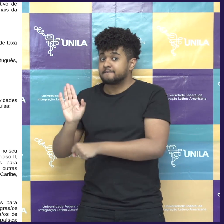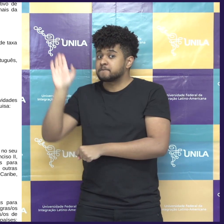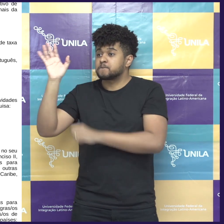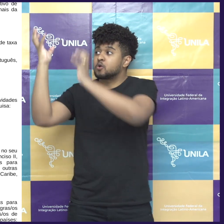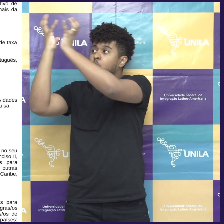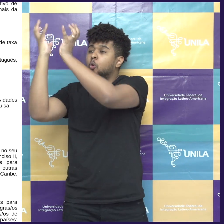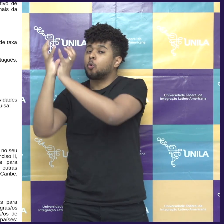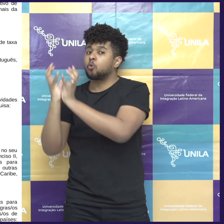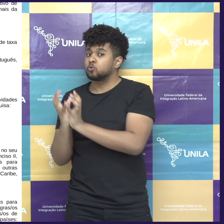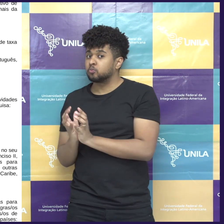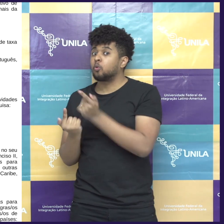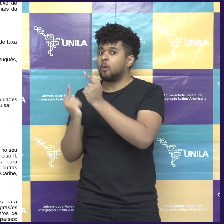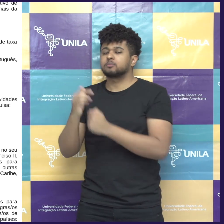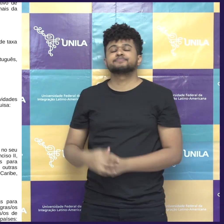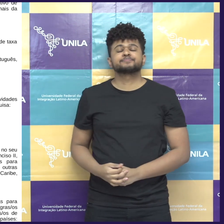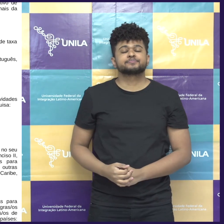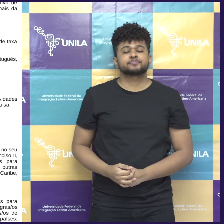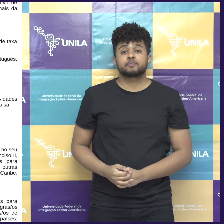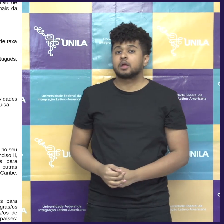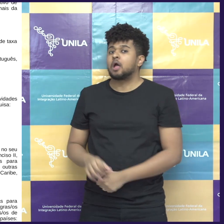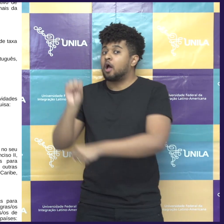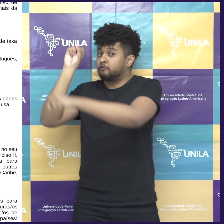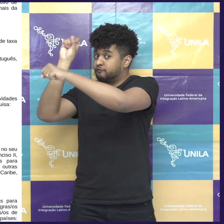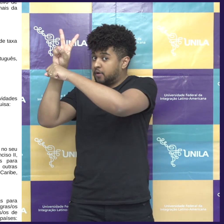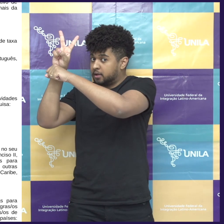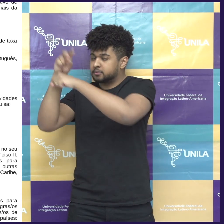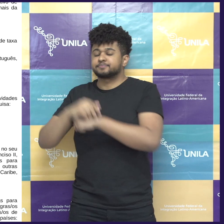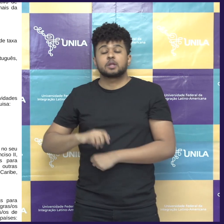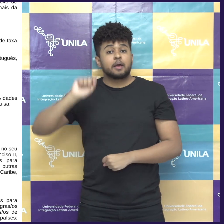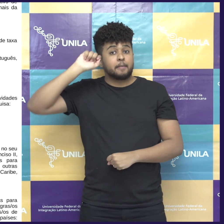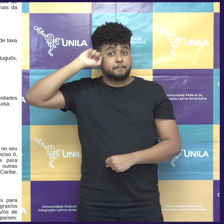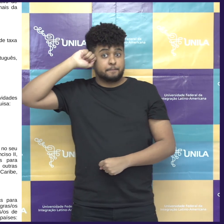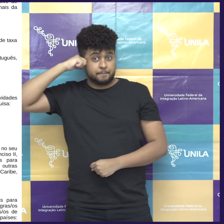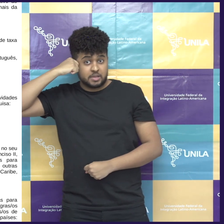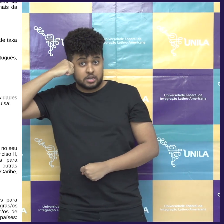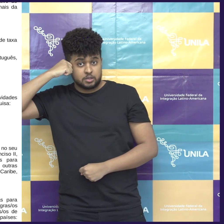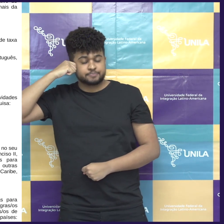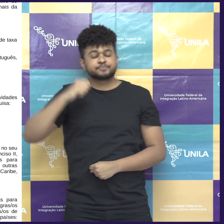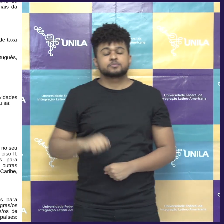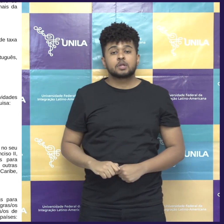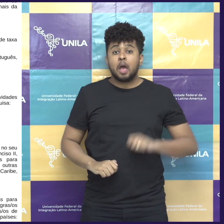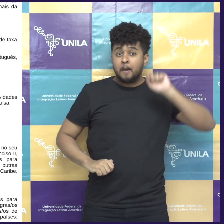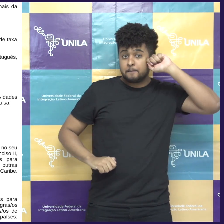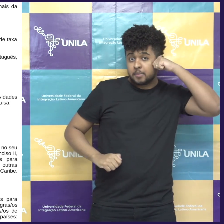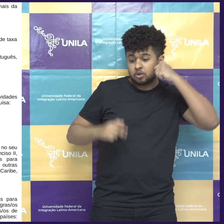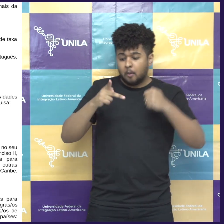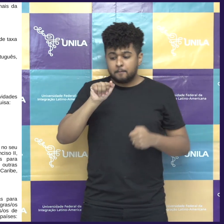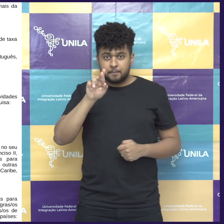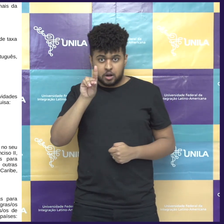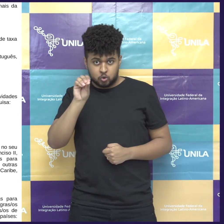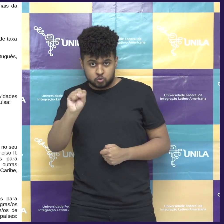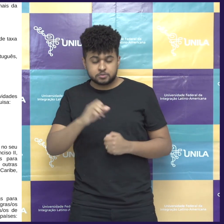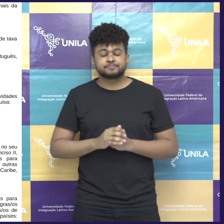nas seguintes modalidades: reserva de vagas para negras, negros, pretas, pretos e